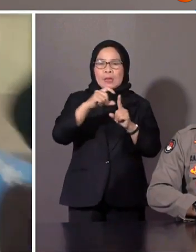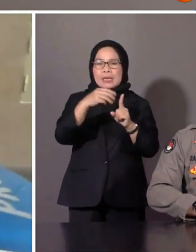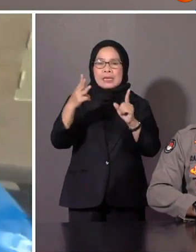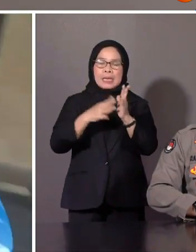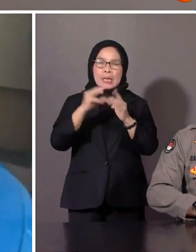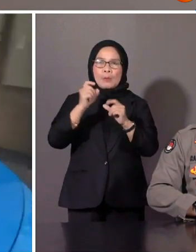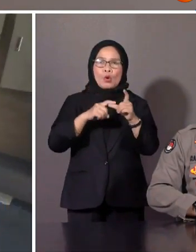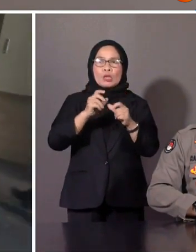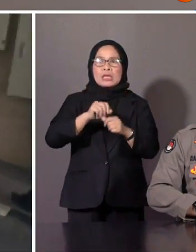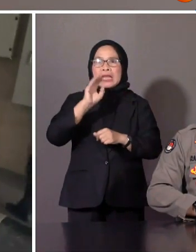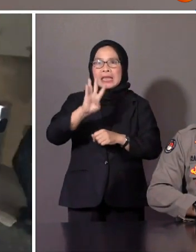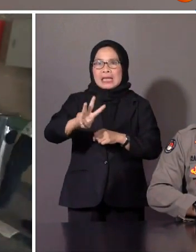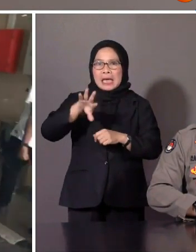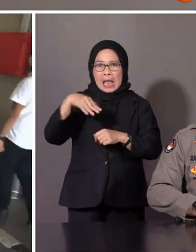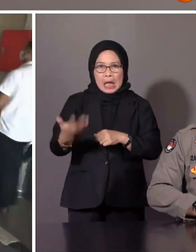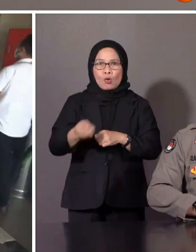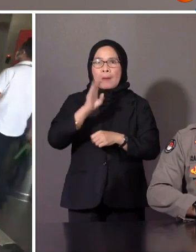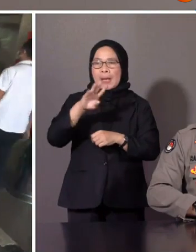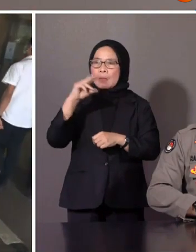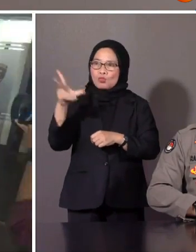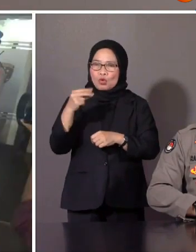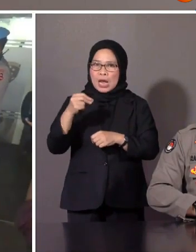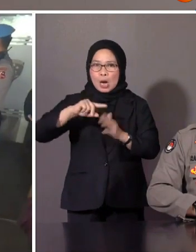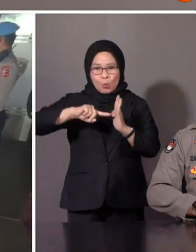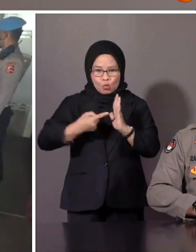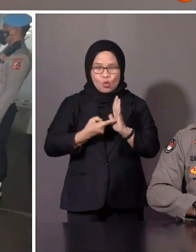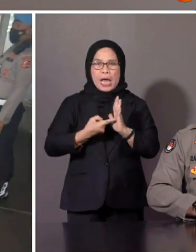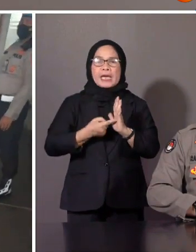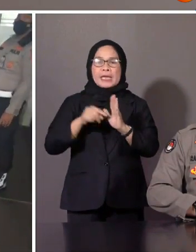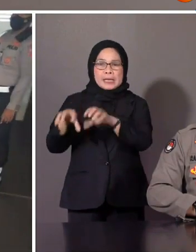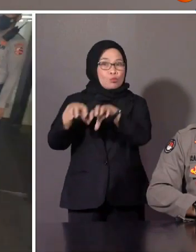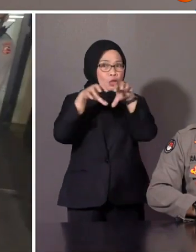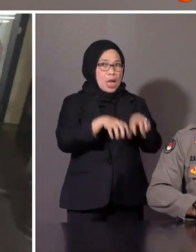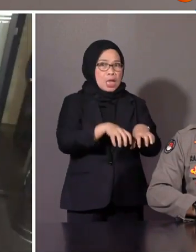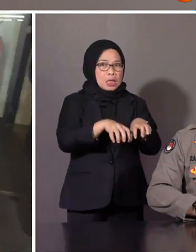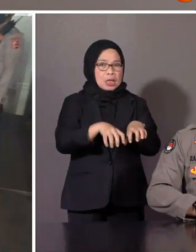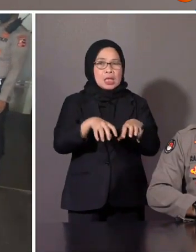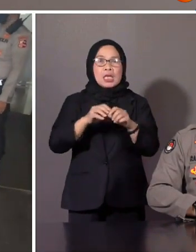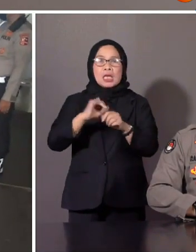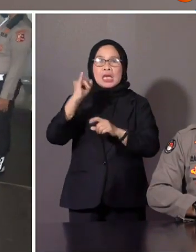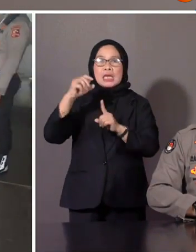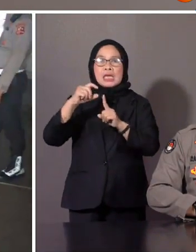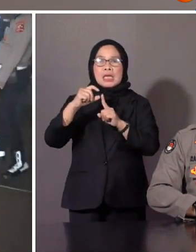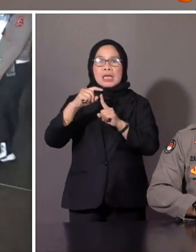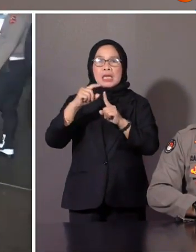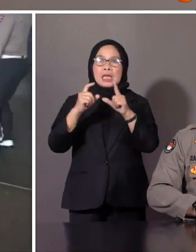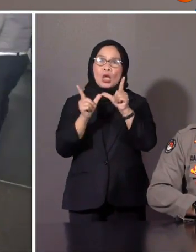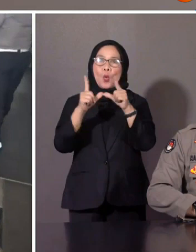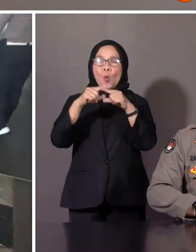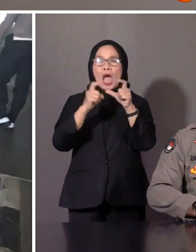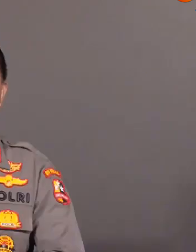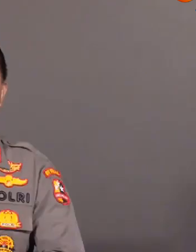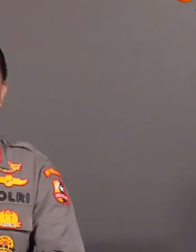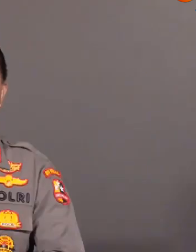selama 3 tahun 4 bulan terhitung semenjak dimutasikan ke ituan Polri